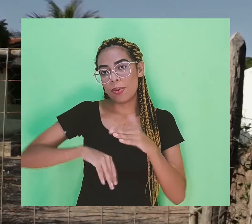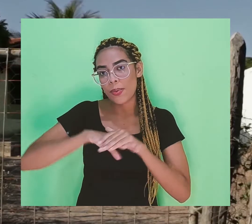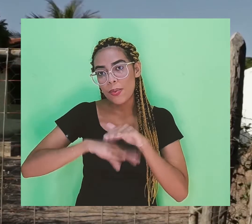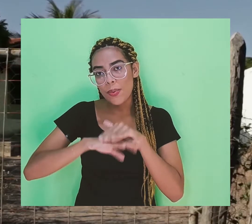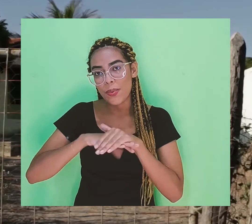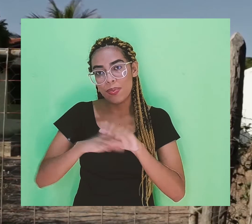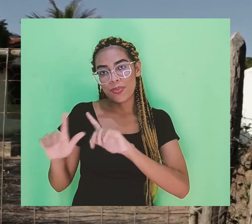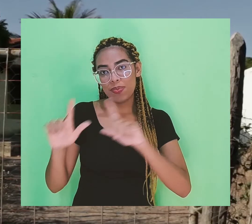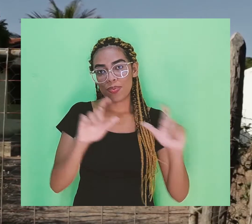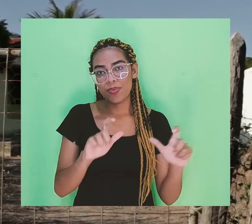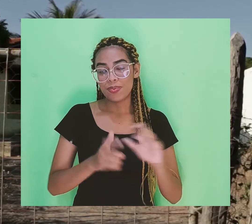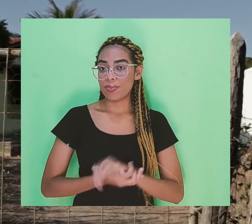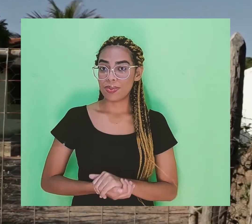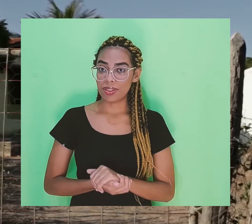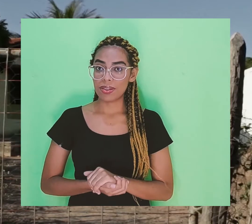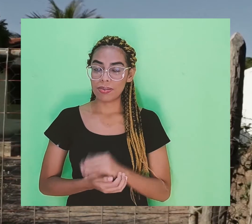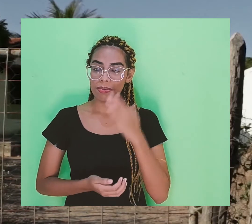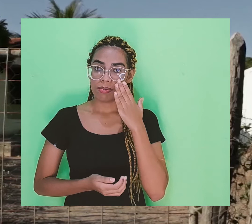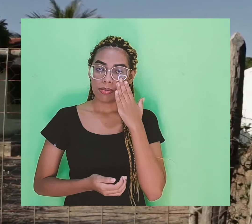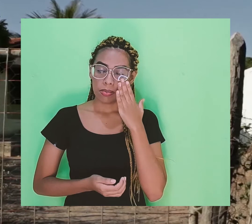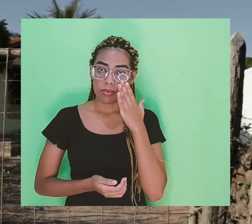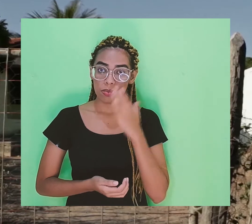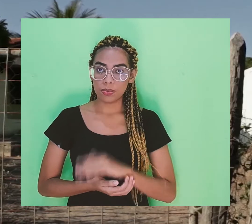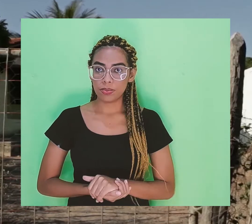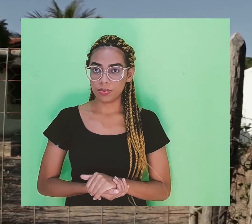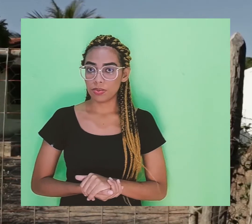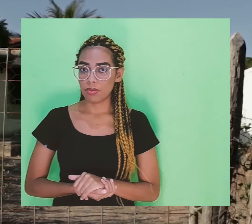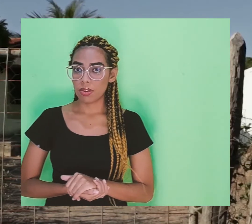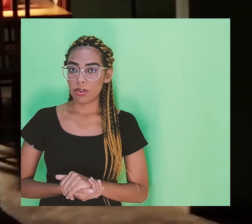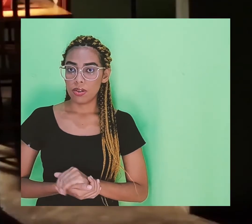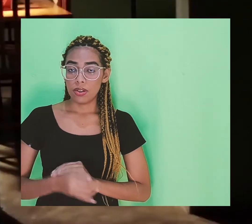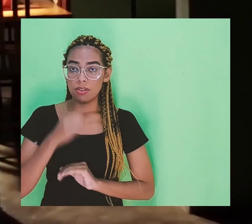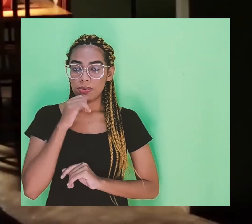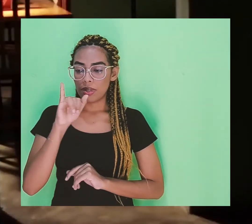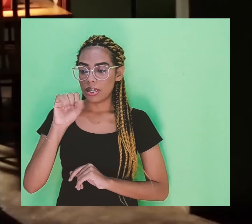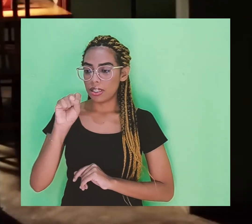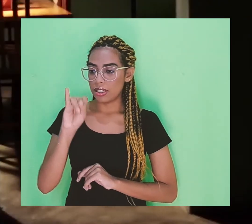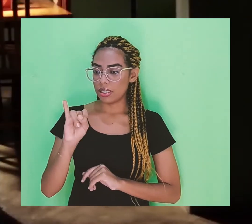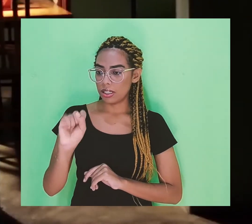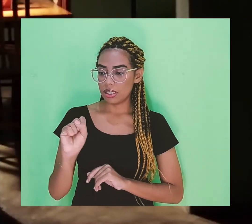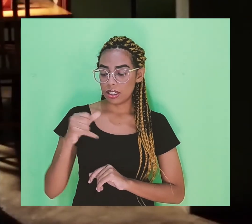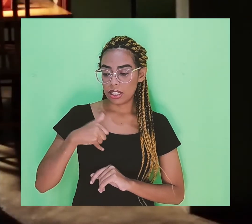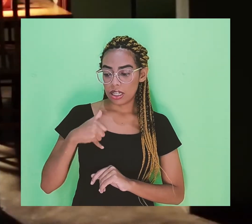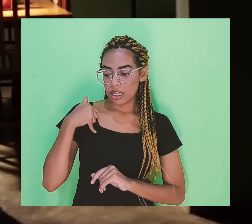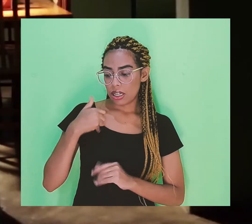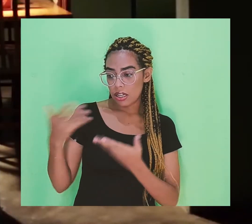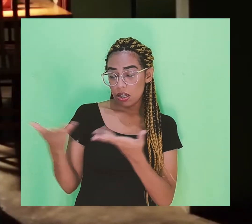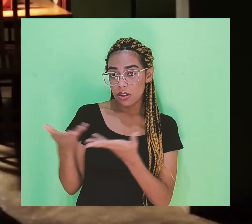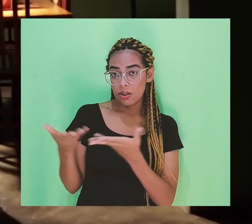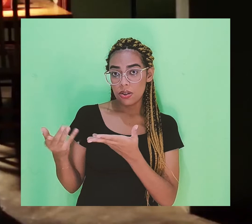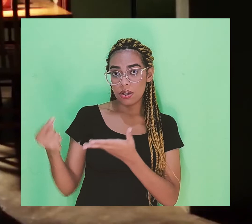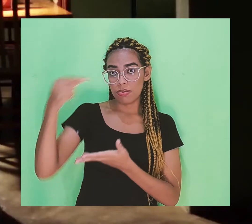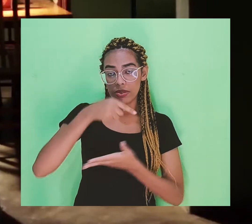quanto é importante você fazer esses registros. Porque a criança que está lá embaixo, a Isis, ela já não é a Isis de quando ela